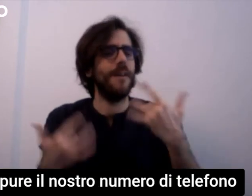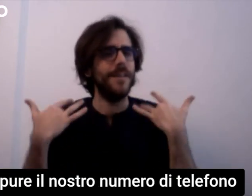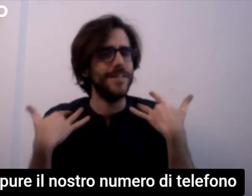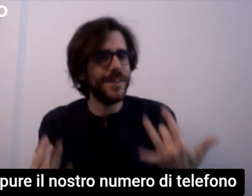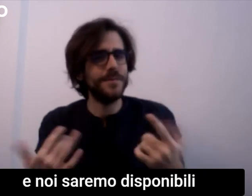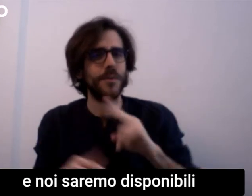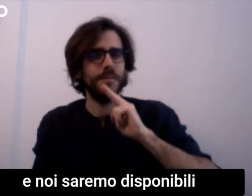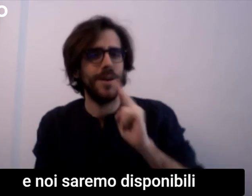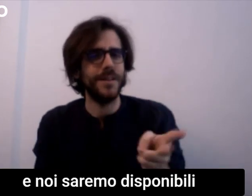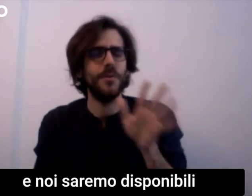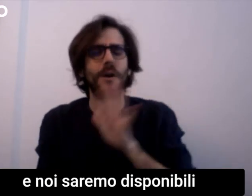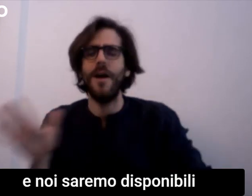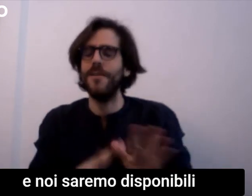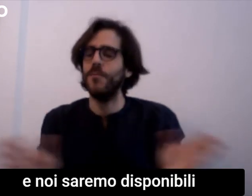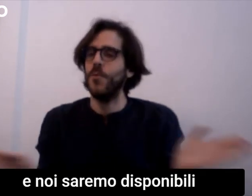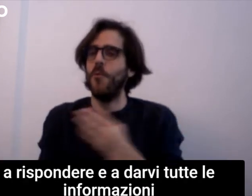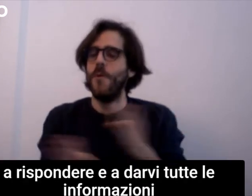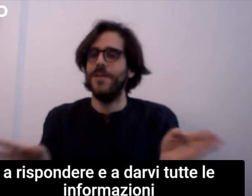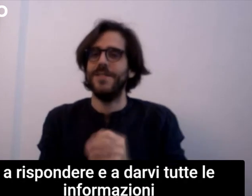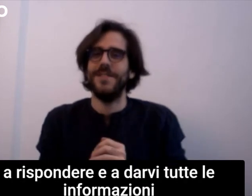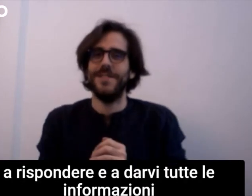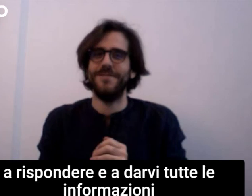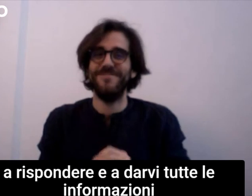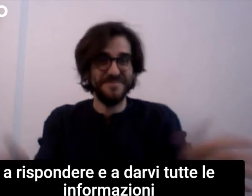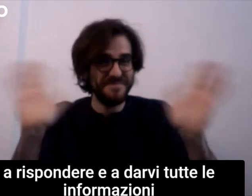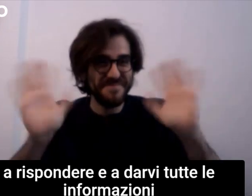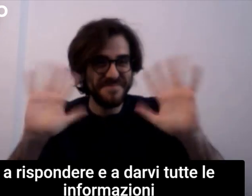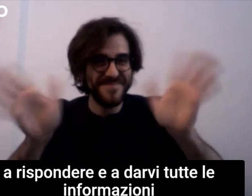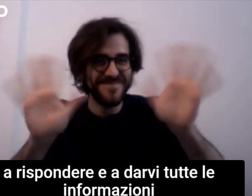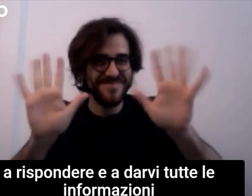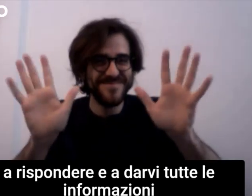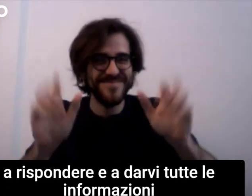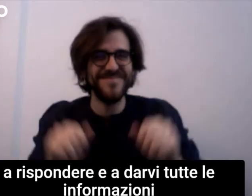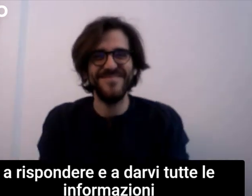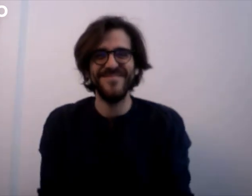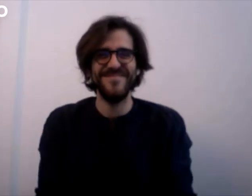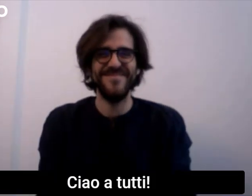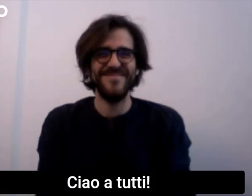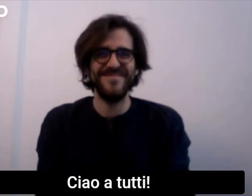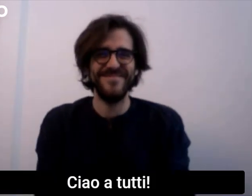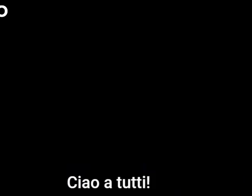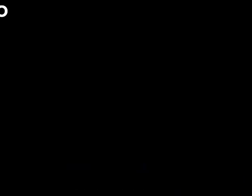e noi saremo disponibili a rispondere darvi tutte le informazioni ciao a tutti